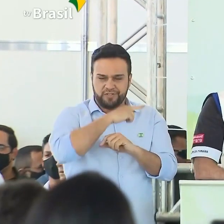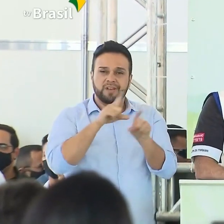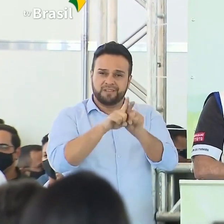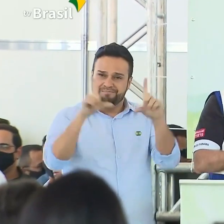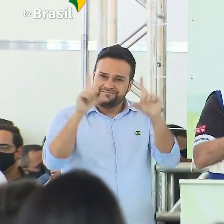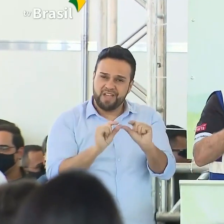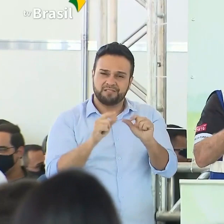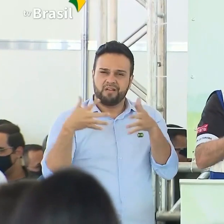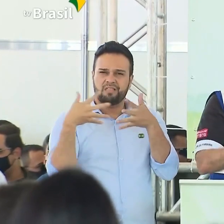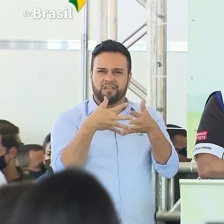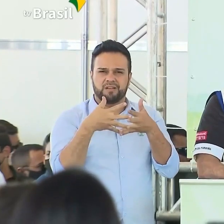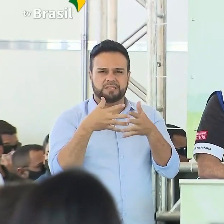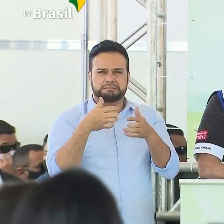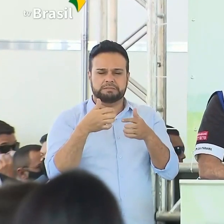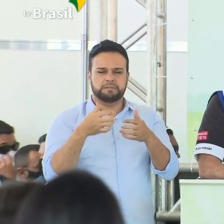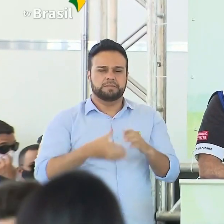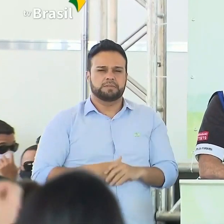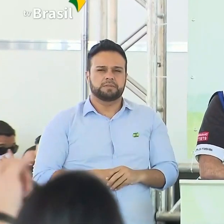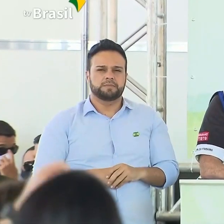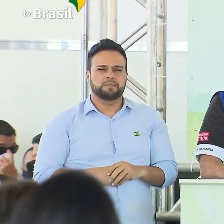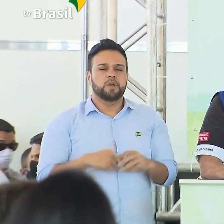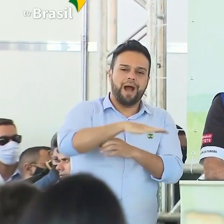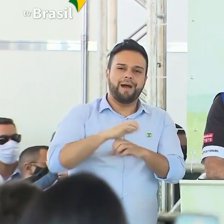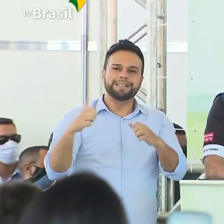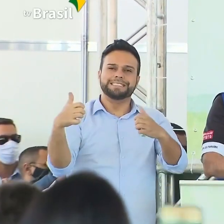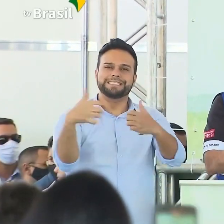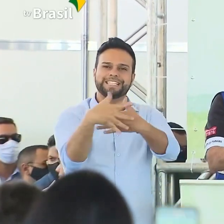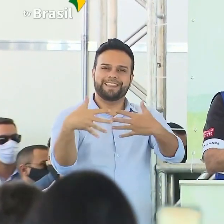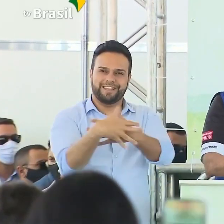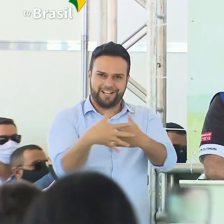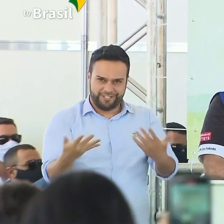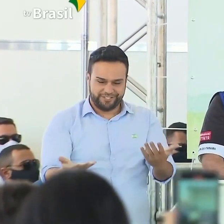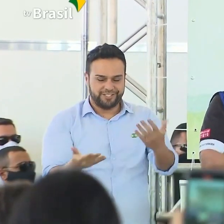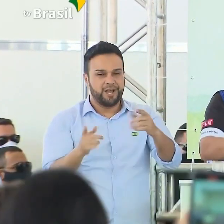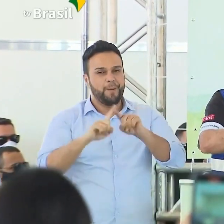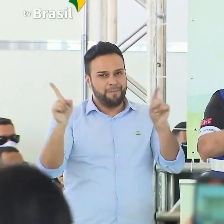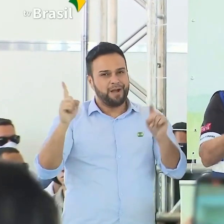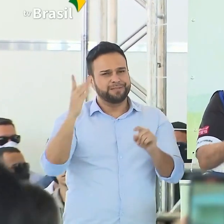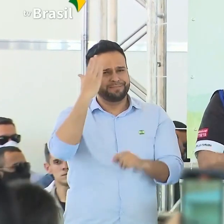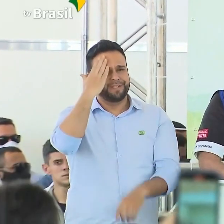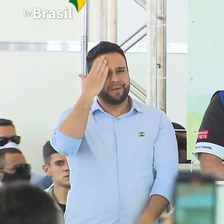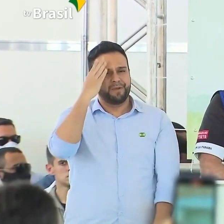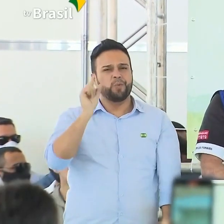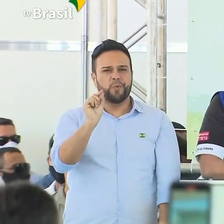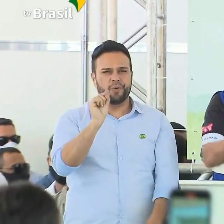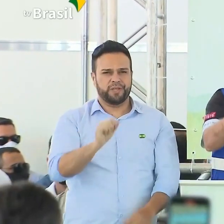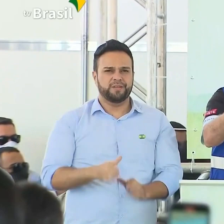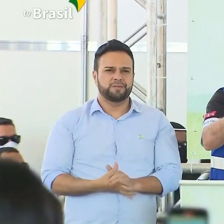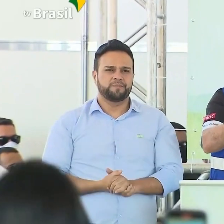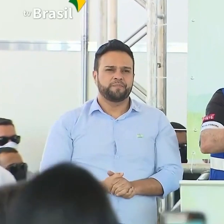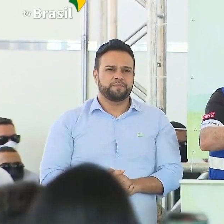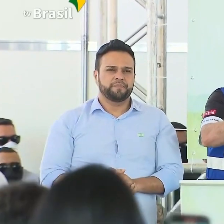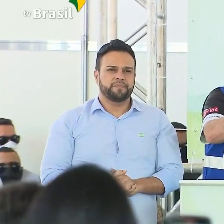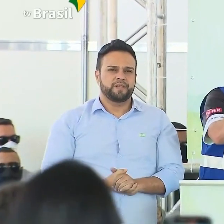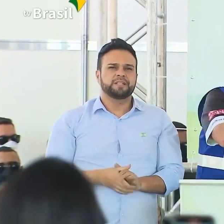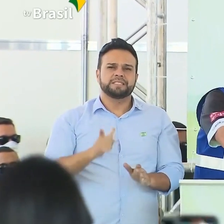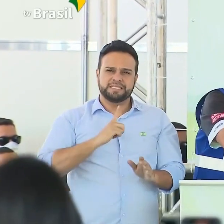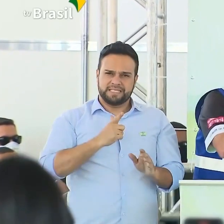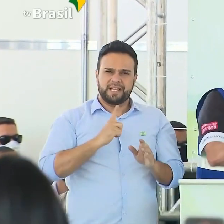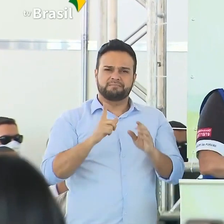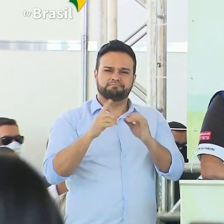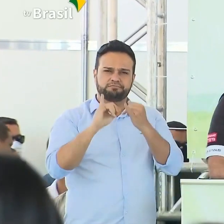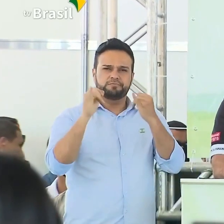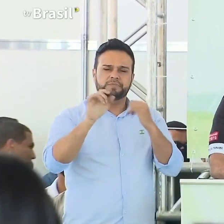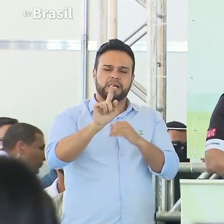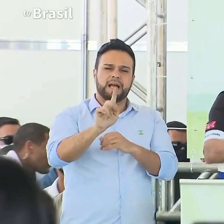estamos realmente imbuídos nesse propósito. E nós sabemos que a bateria de grafeno e